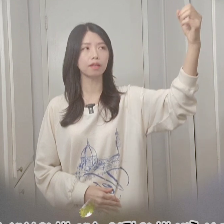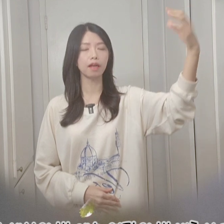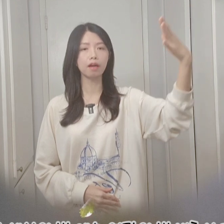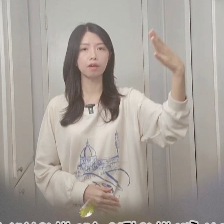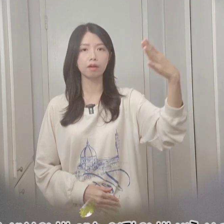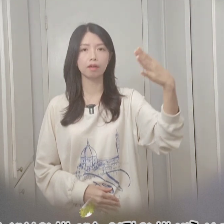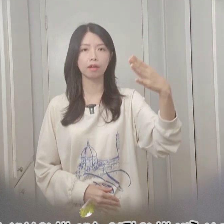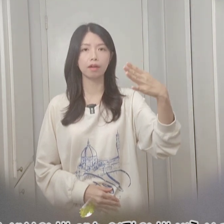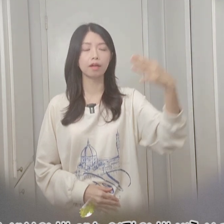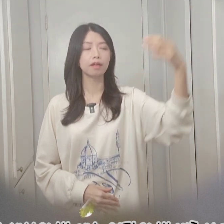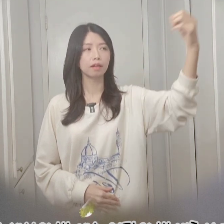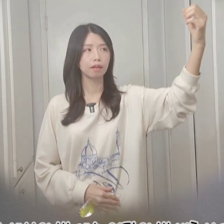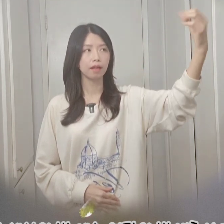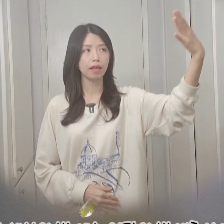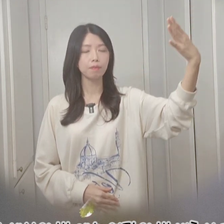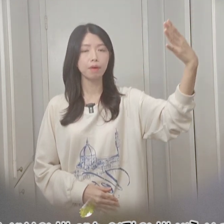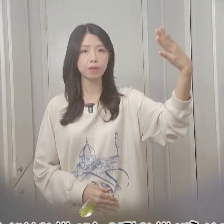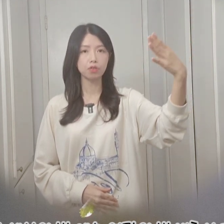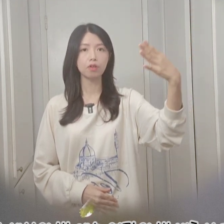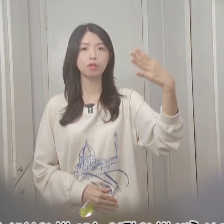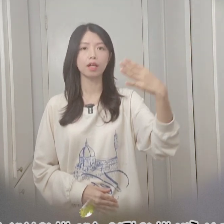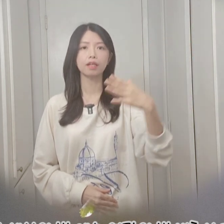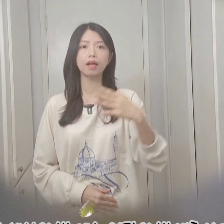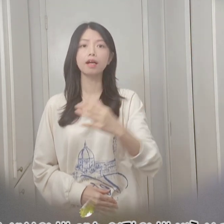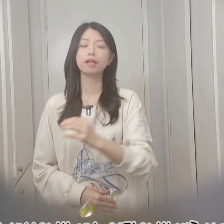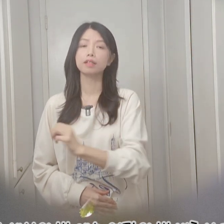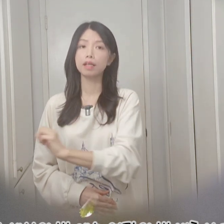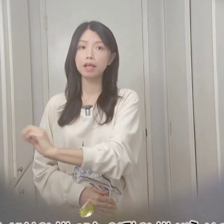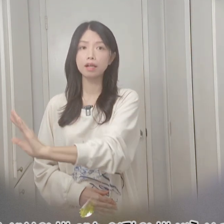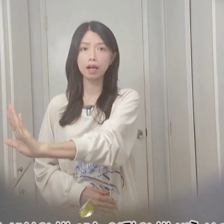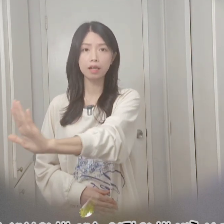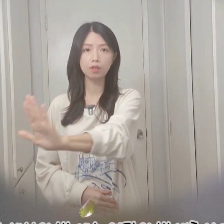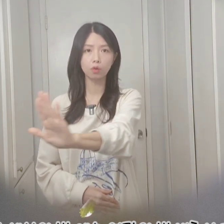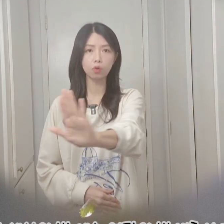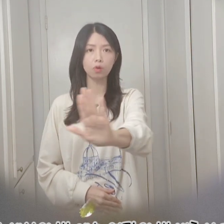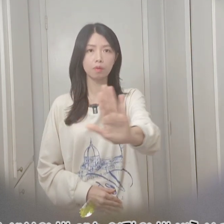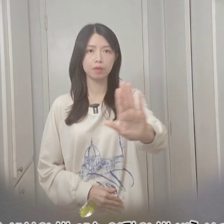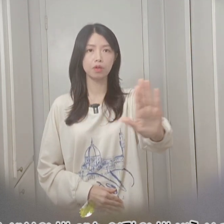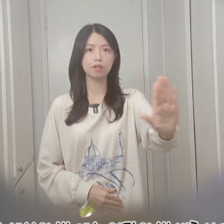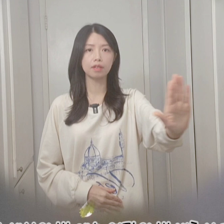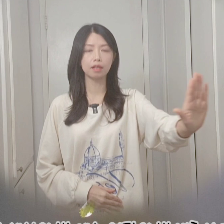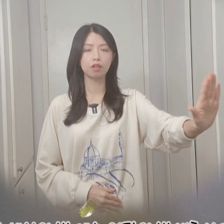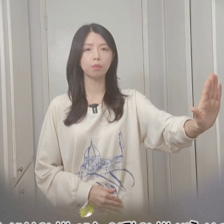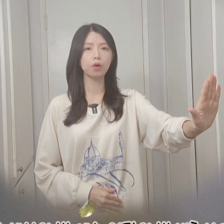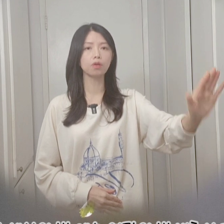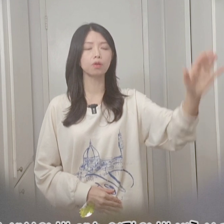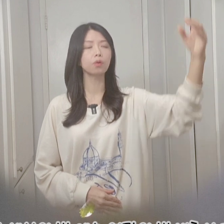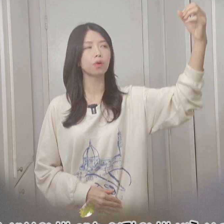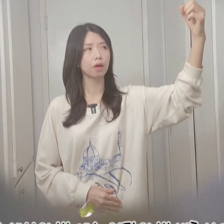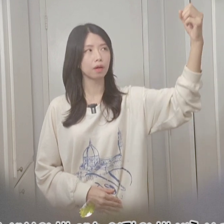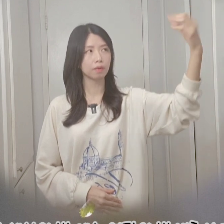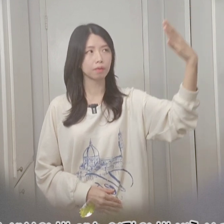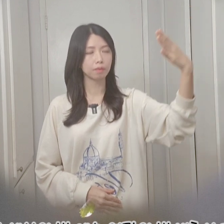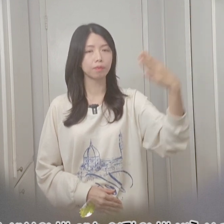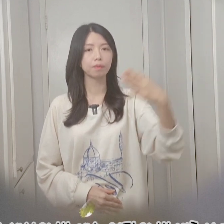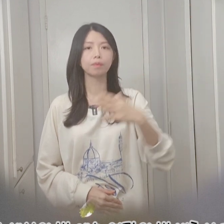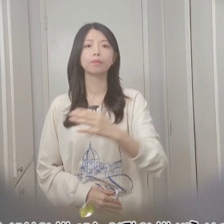표현도 되는데요. 나에게만 비추는 것이 아니라 세상을 향해서도 비춰진다는 그런 표현으로